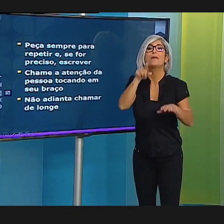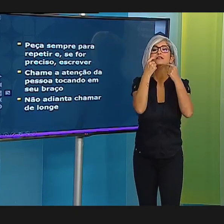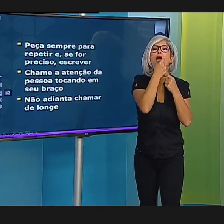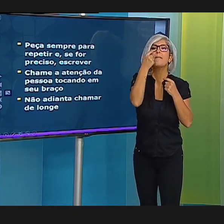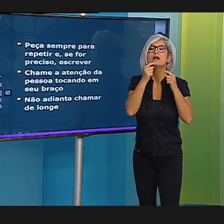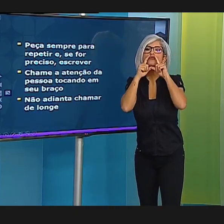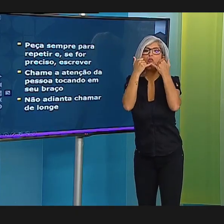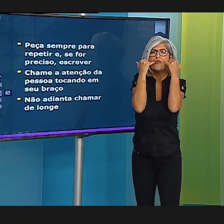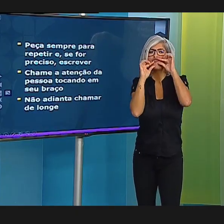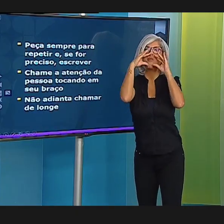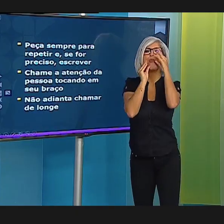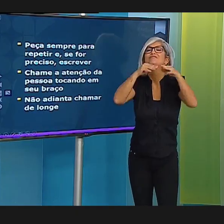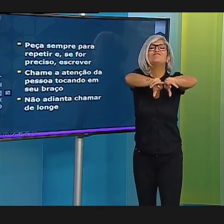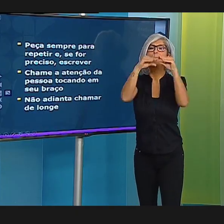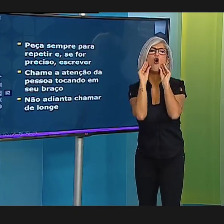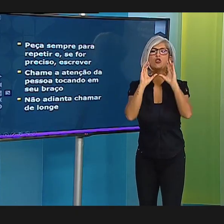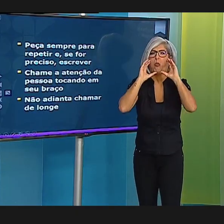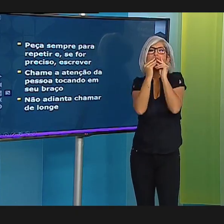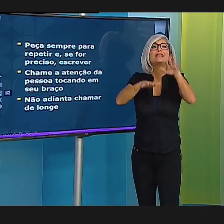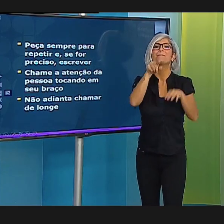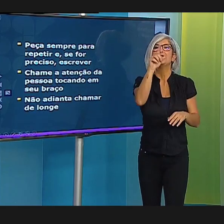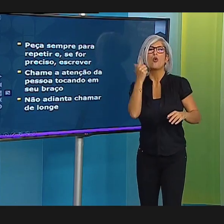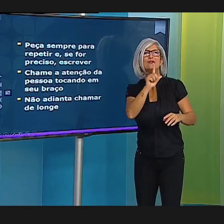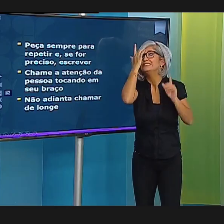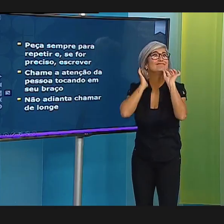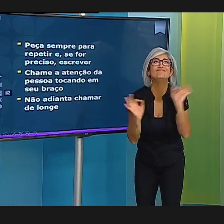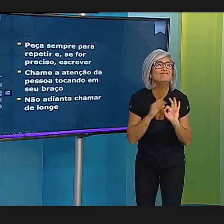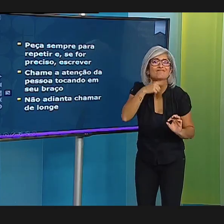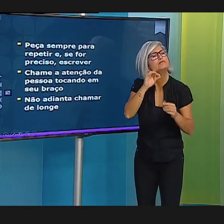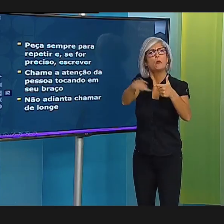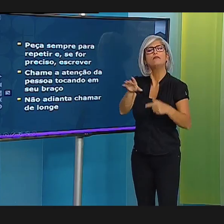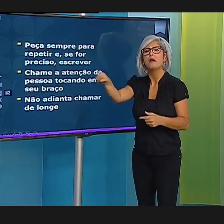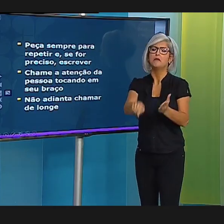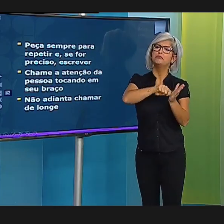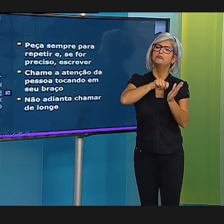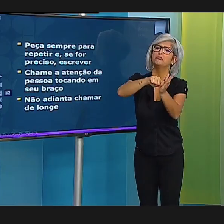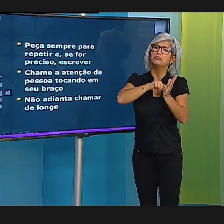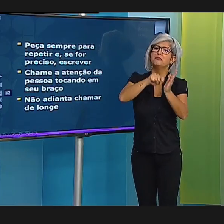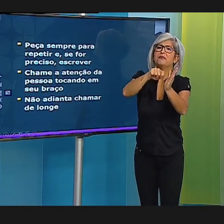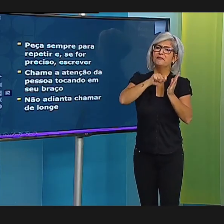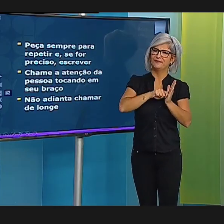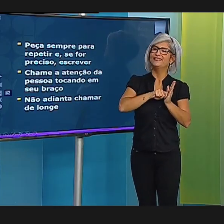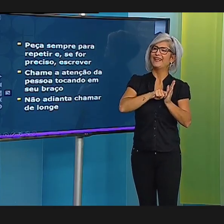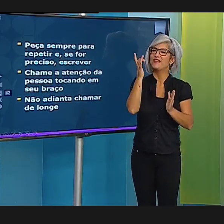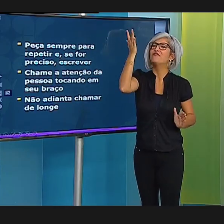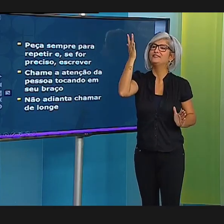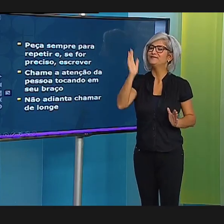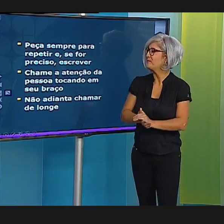comunicação, caso não seja possível fazer a leitura labial naquele momento, ou por outras questões não seja possível a leitura labial, não tem problema, comunique-se então através da escrita, certo? Seria mais